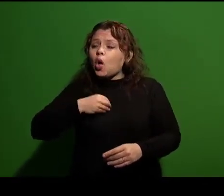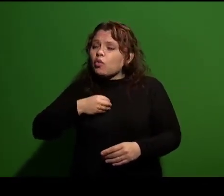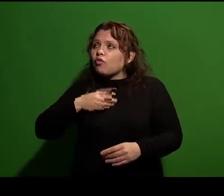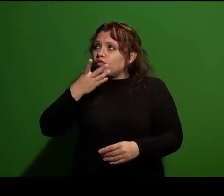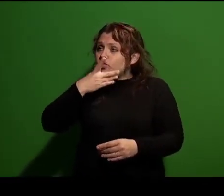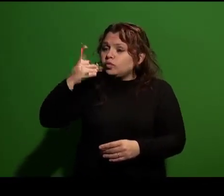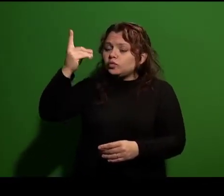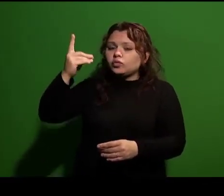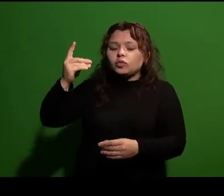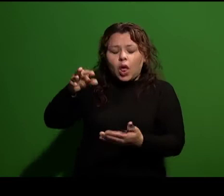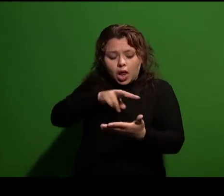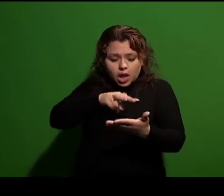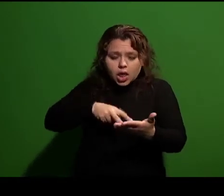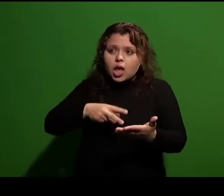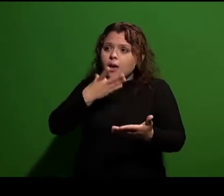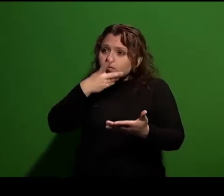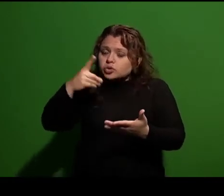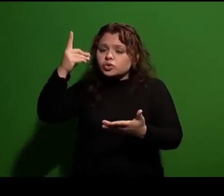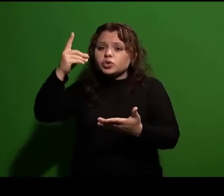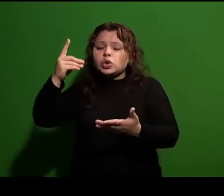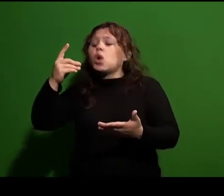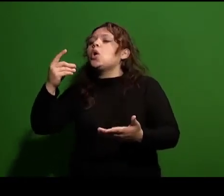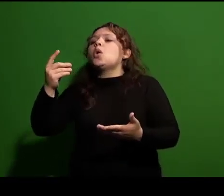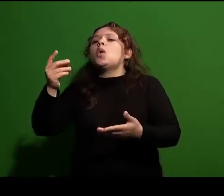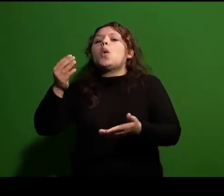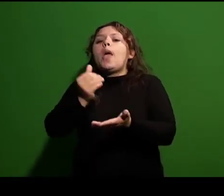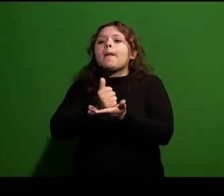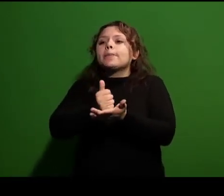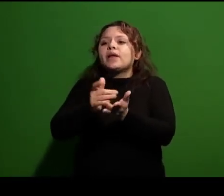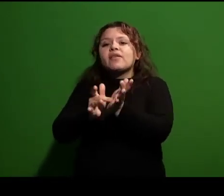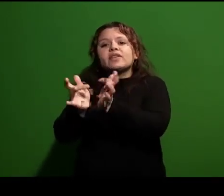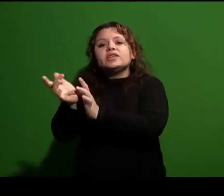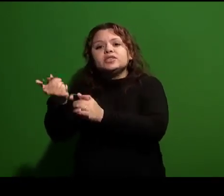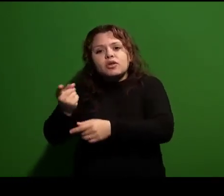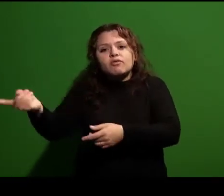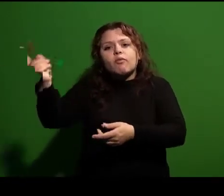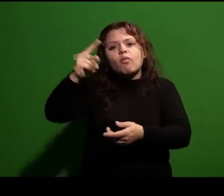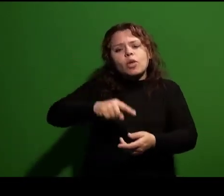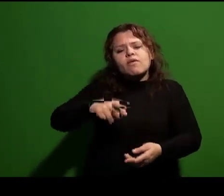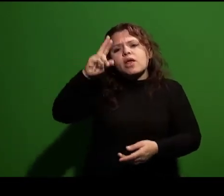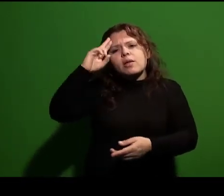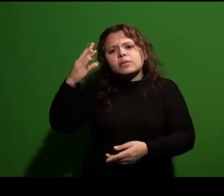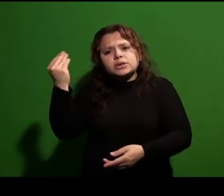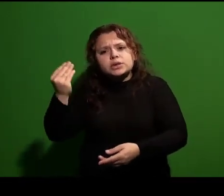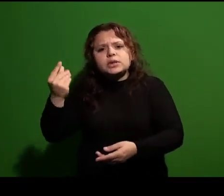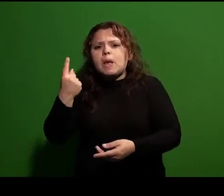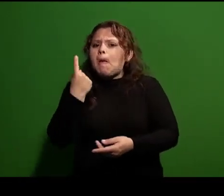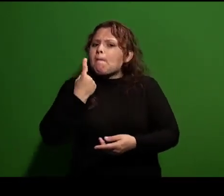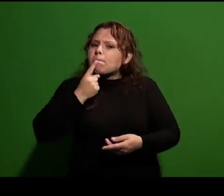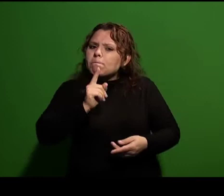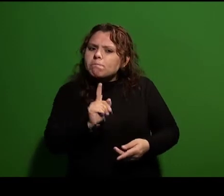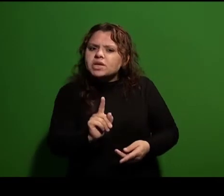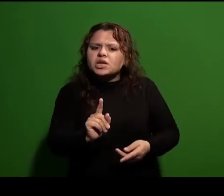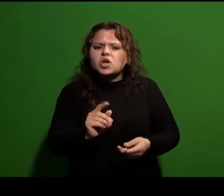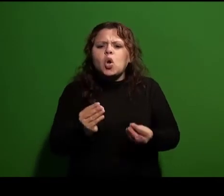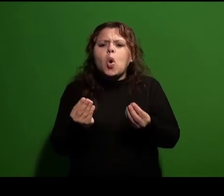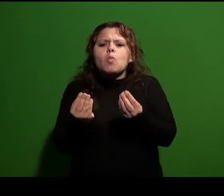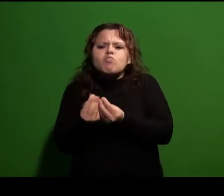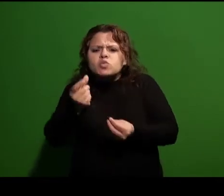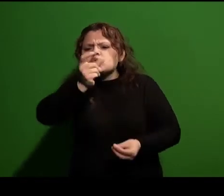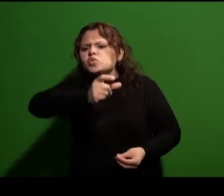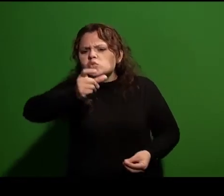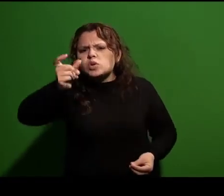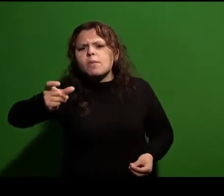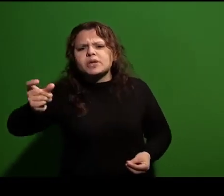leían la Biblia, guardaban el sábado, devolvían el diezmo y esperaban la venida del Mesías. No obstante,